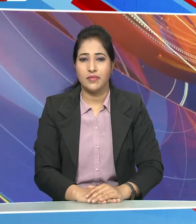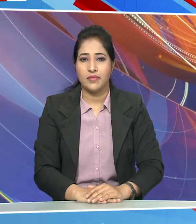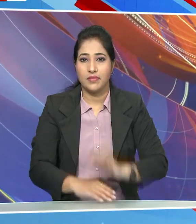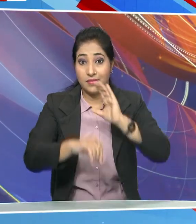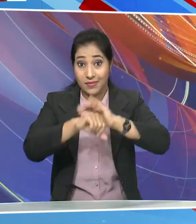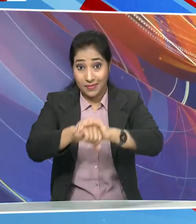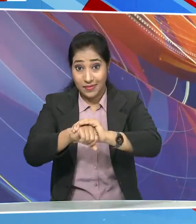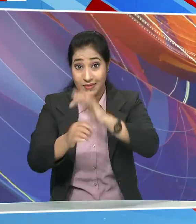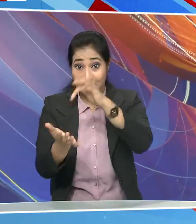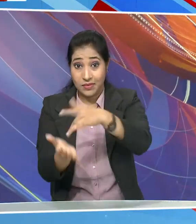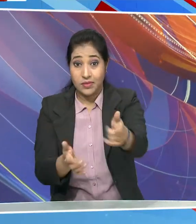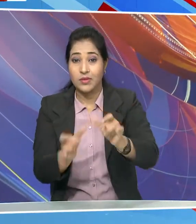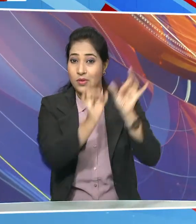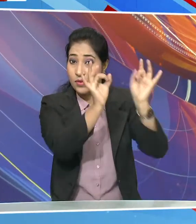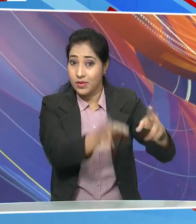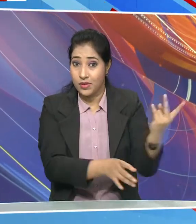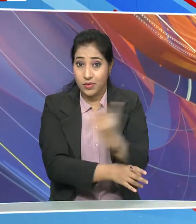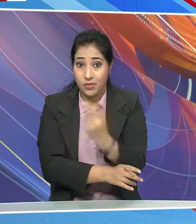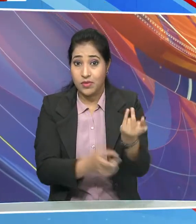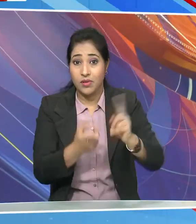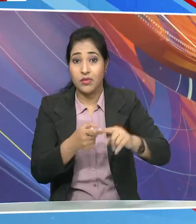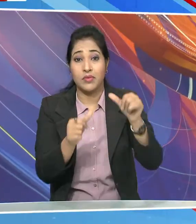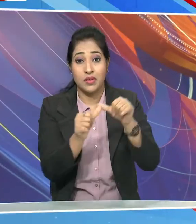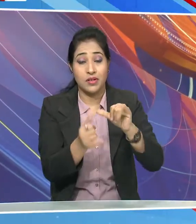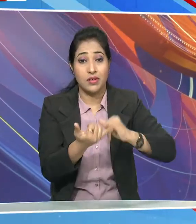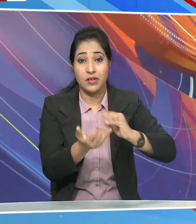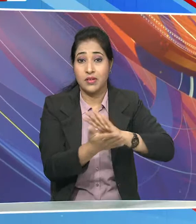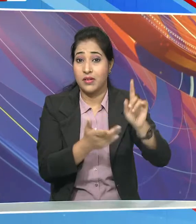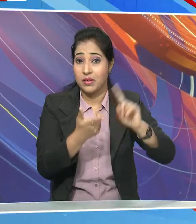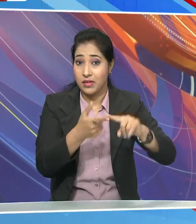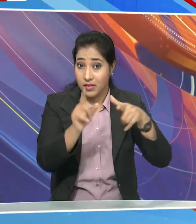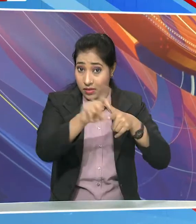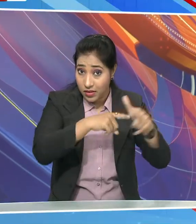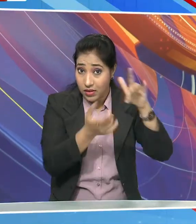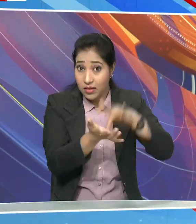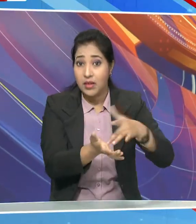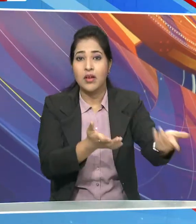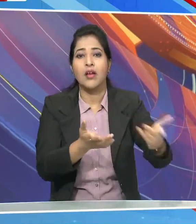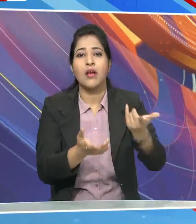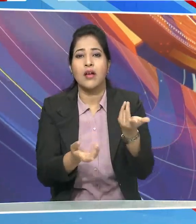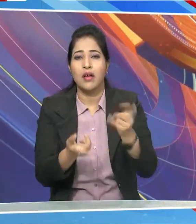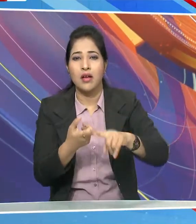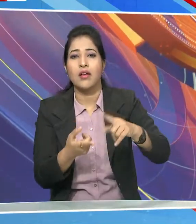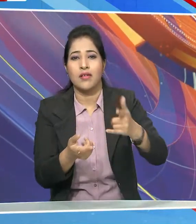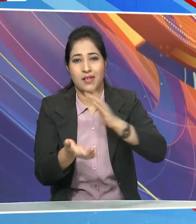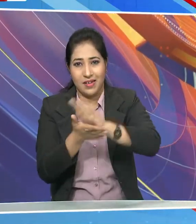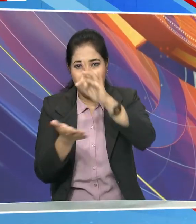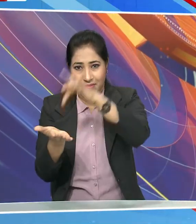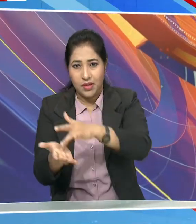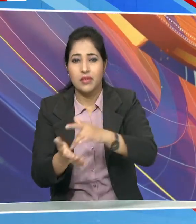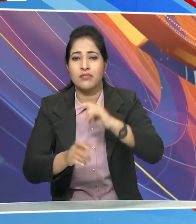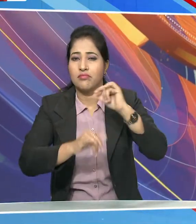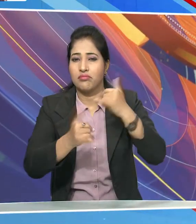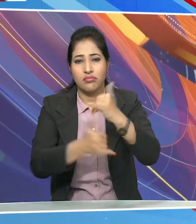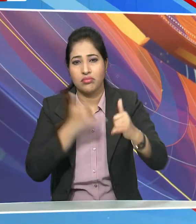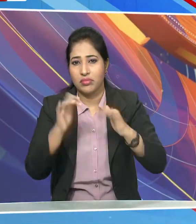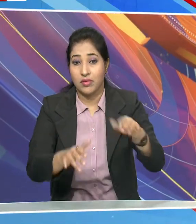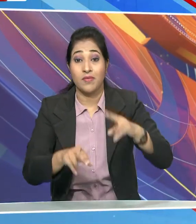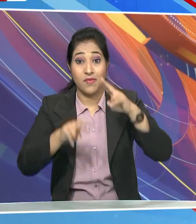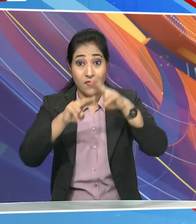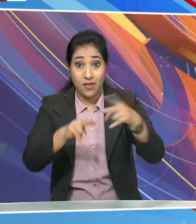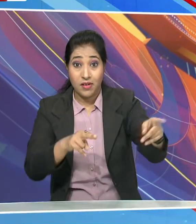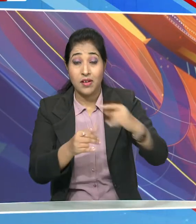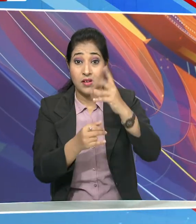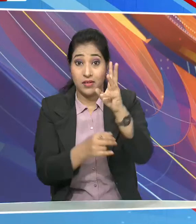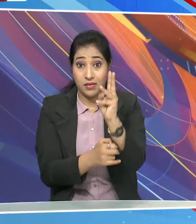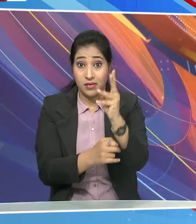इंग्लैंड और ऑस्ट्रेलिया के बीच ऐसे सीरीज का तीसरा मुकाबला हैंडीकल में खेल जा रहा है शुक्रवार को मैच के तीसरी दिन खेल समाप्त होने तक